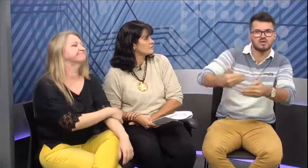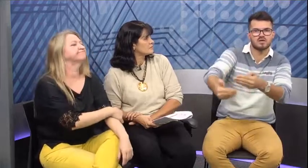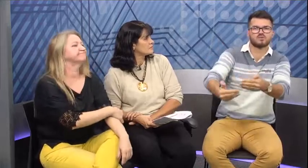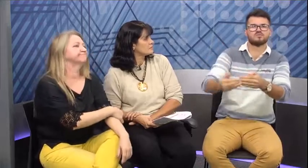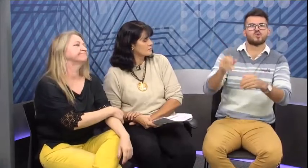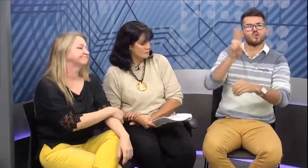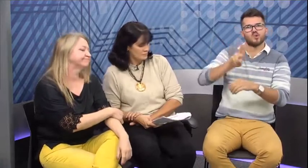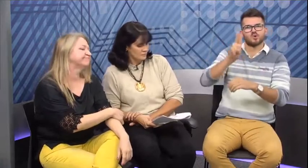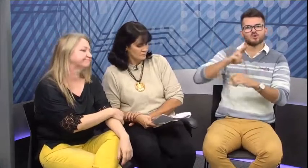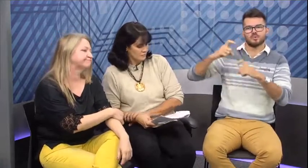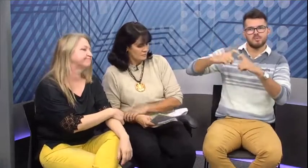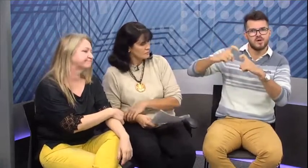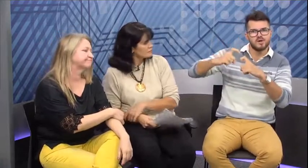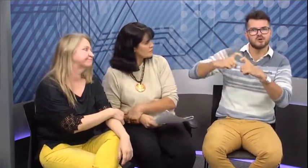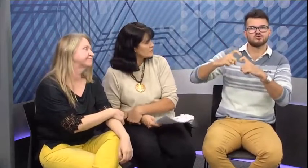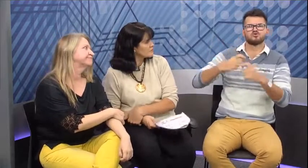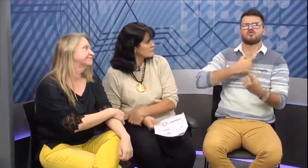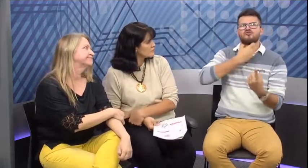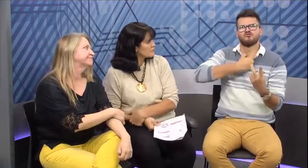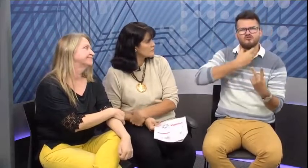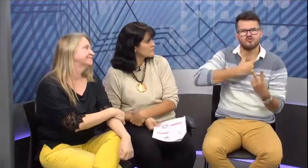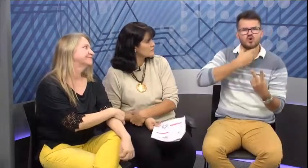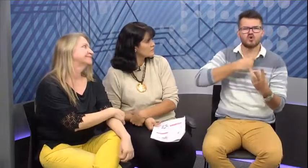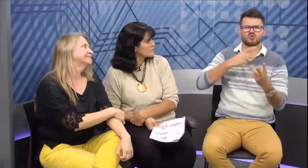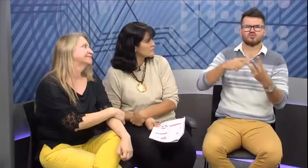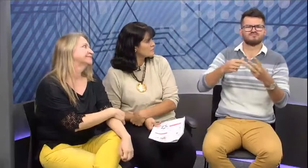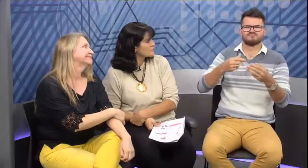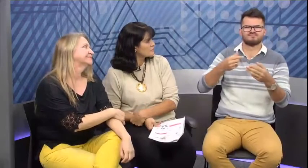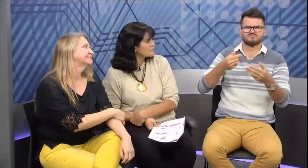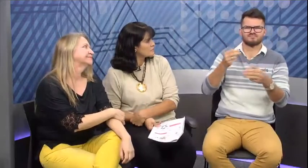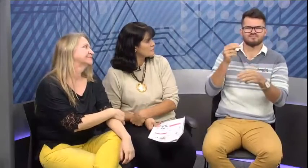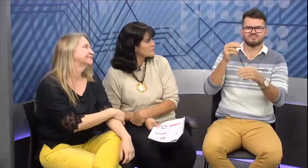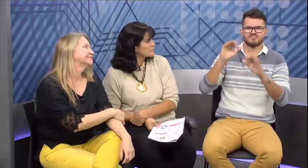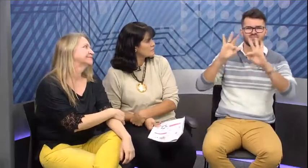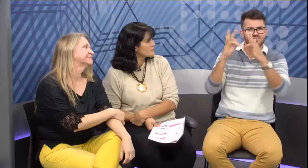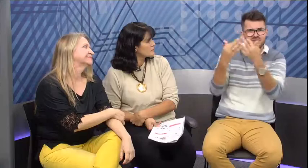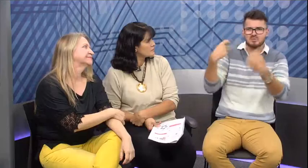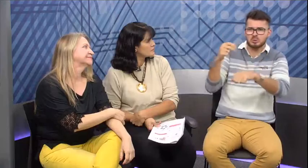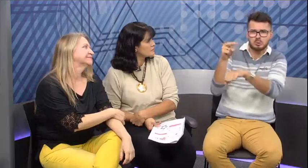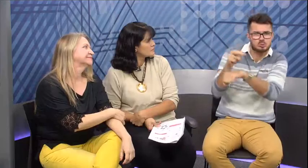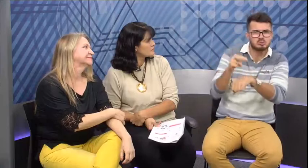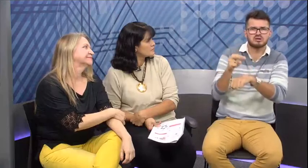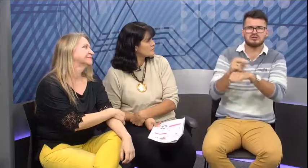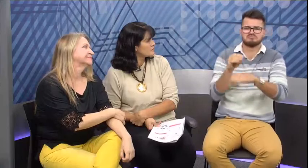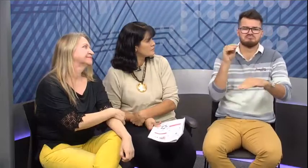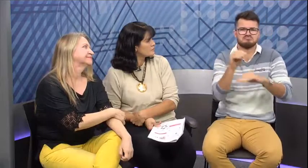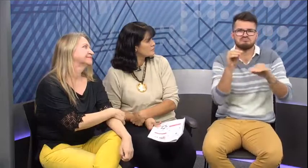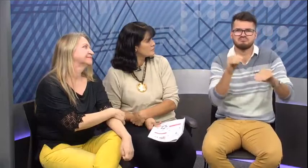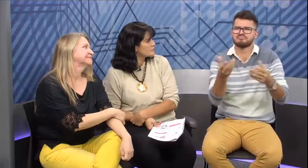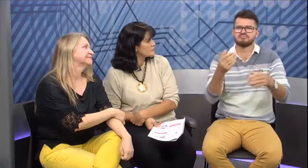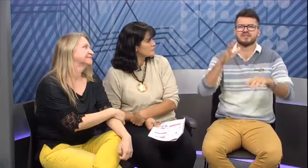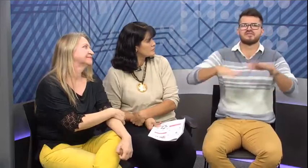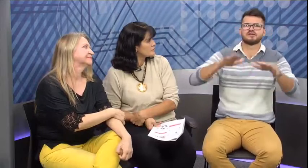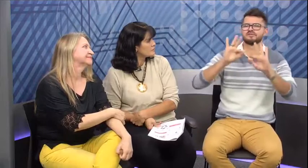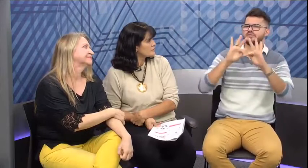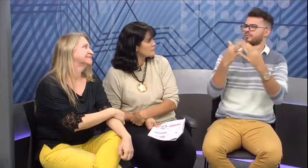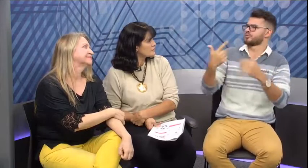muitas contribuições, né? E às vezes vai no médico, vai na fonoterapia, mas a família vai ter esse trabalho durante